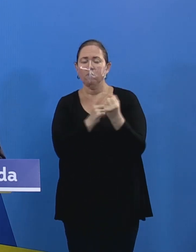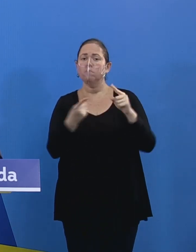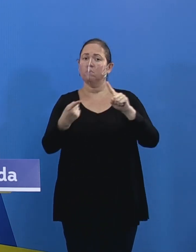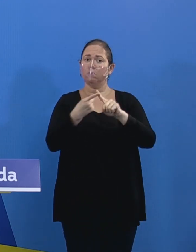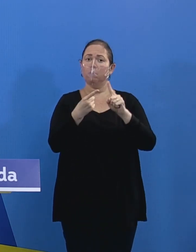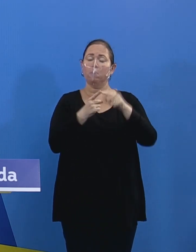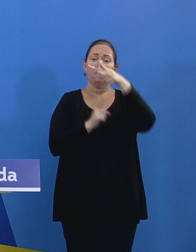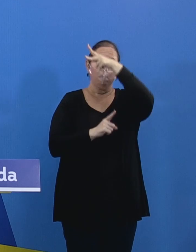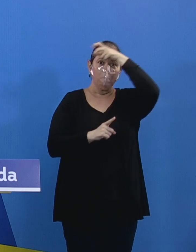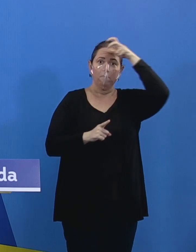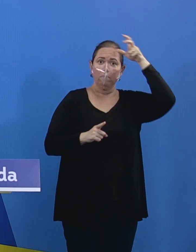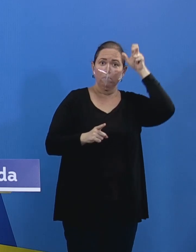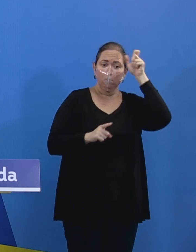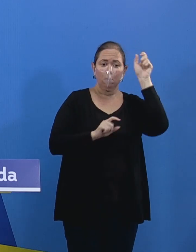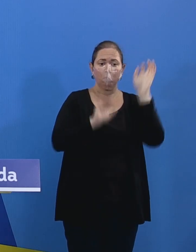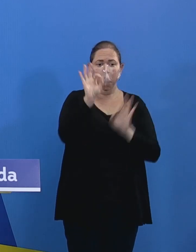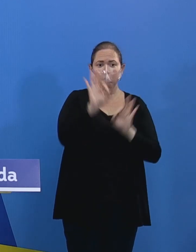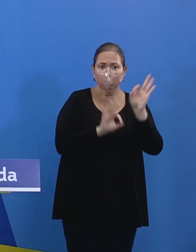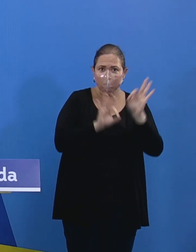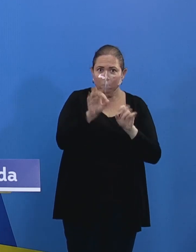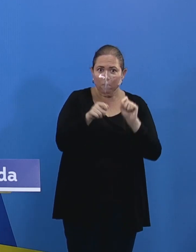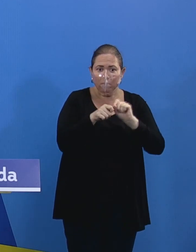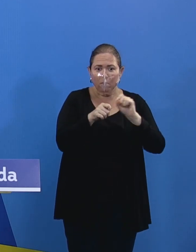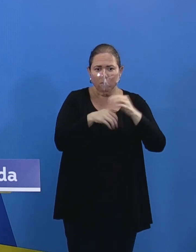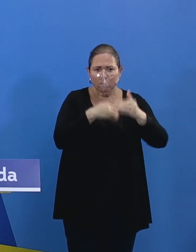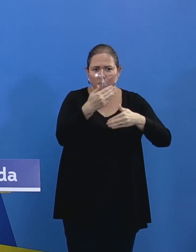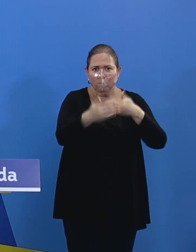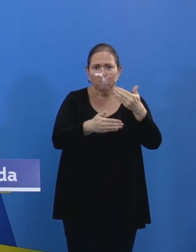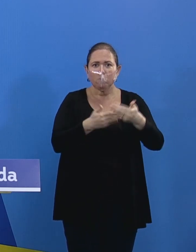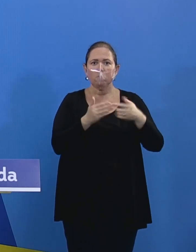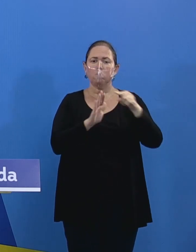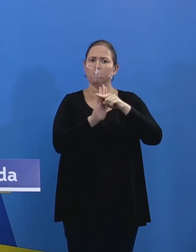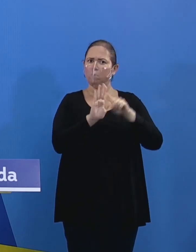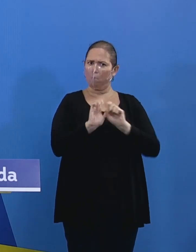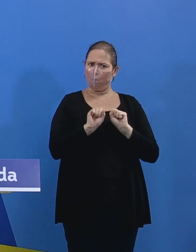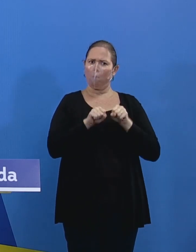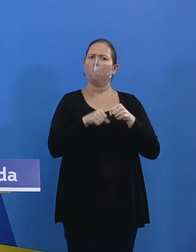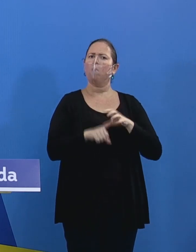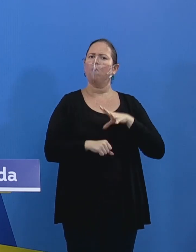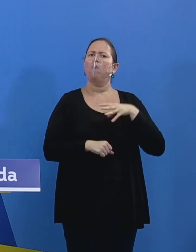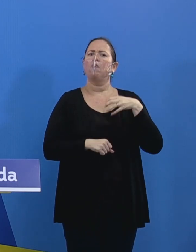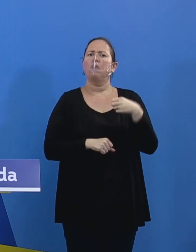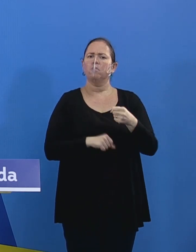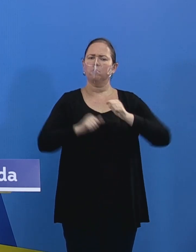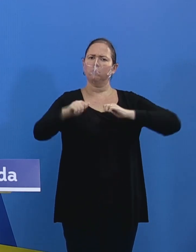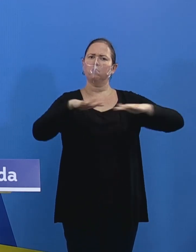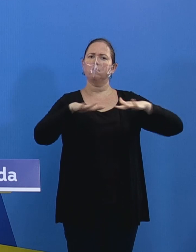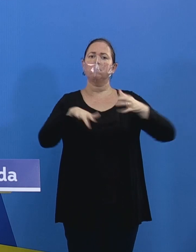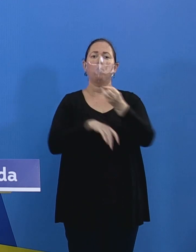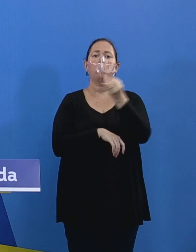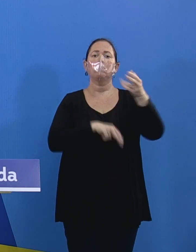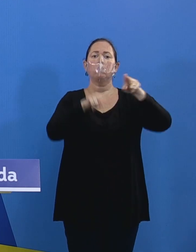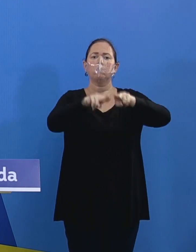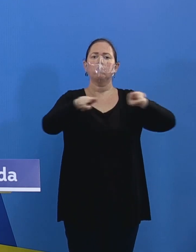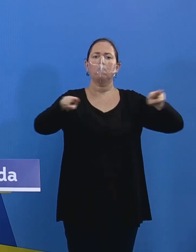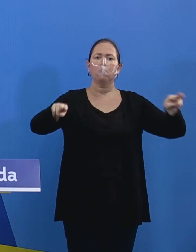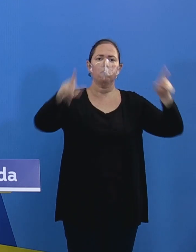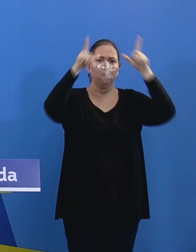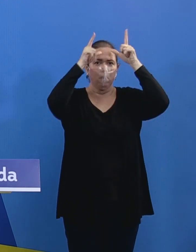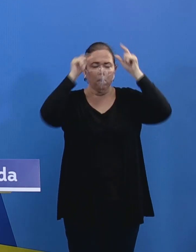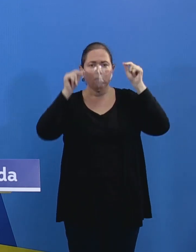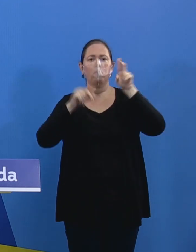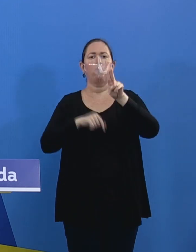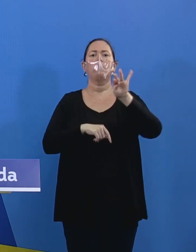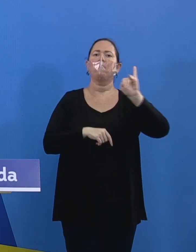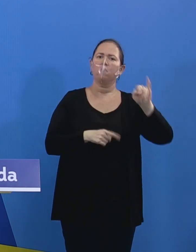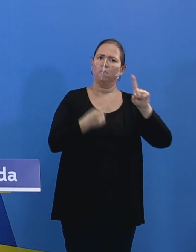assim que a Prefeitura planejou e executou um plano ousado de ampliação do número de leitos de enfermaria e